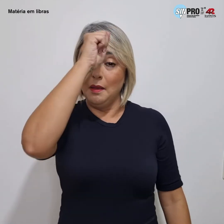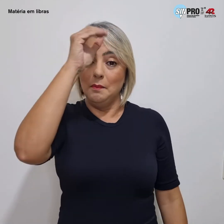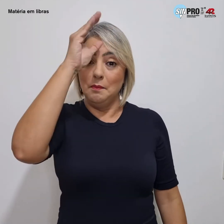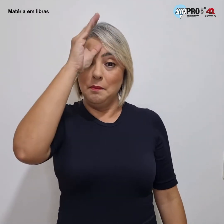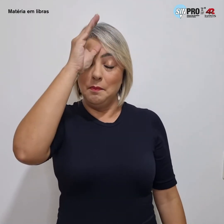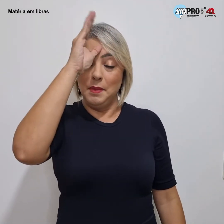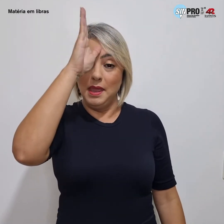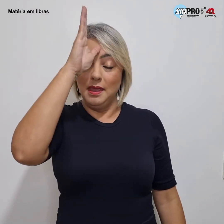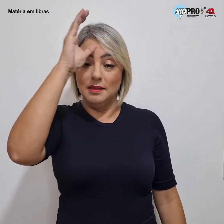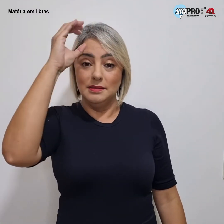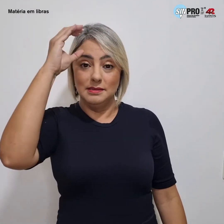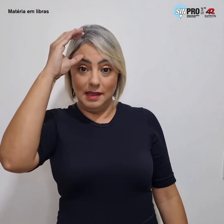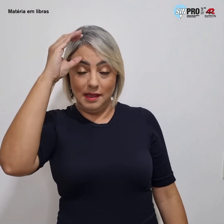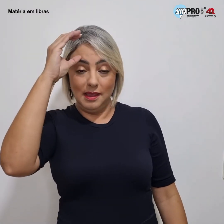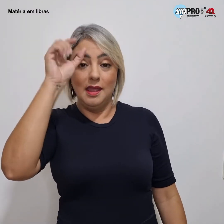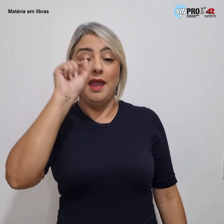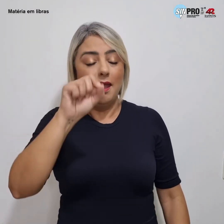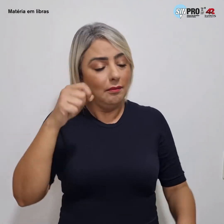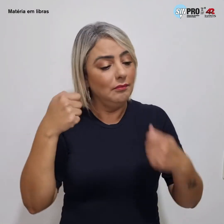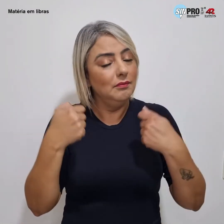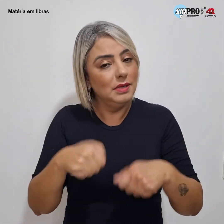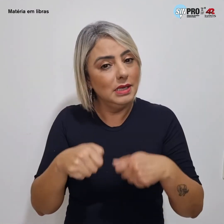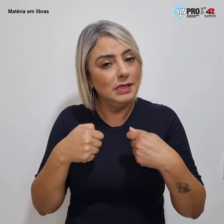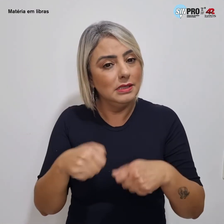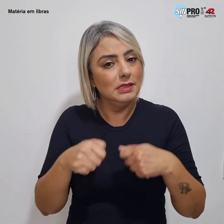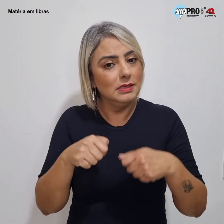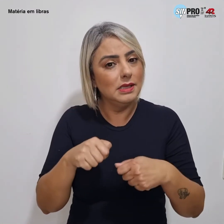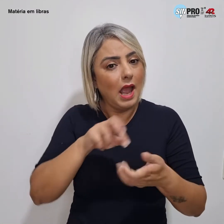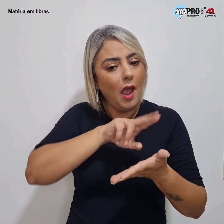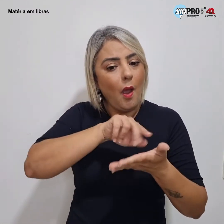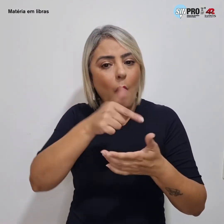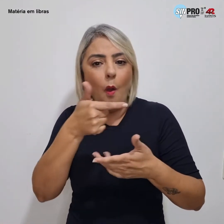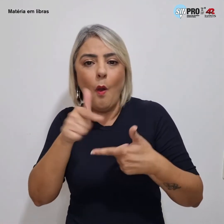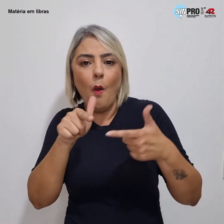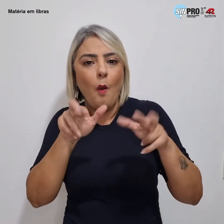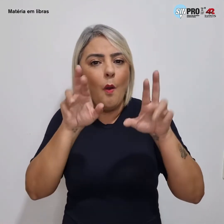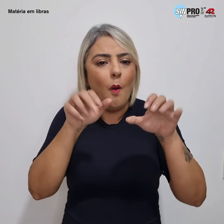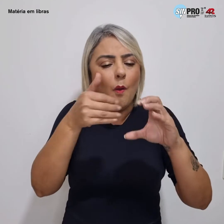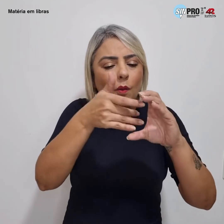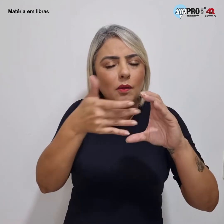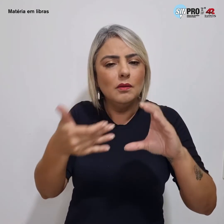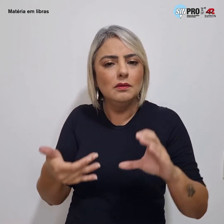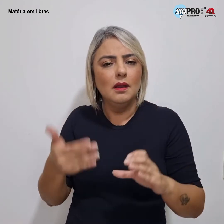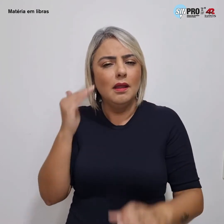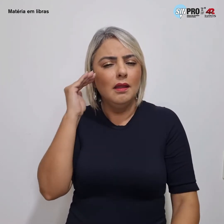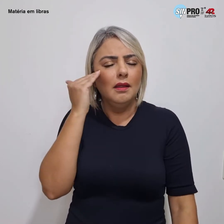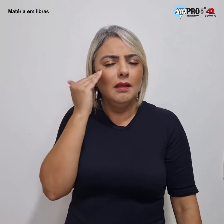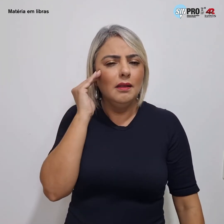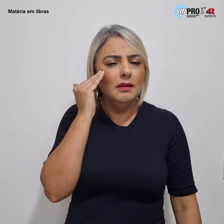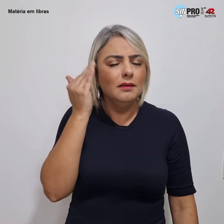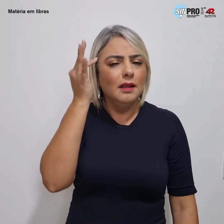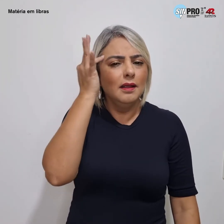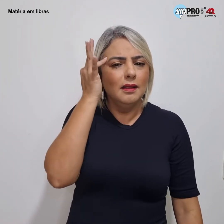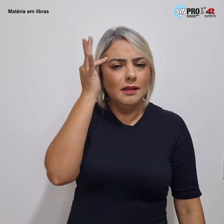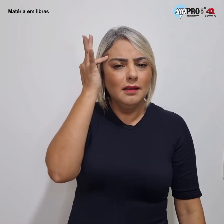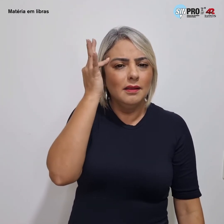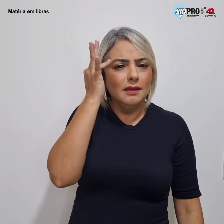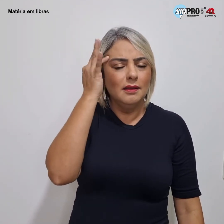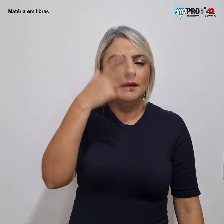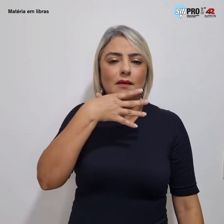para alfabetizar perfeitamente, é preciso, dentre outros aspectos, entender a